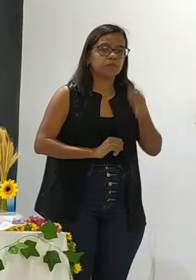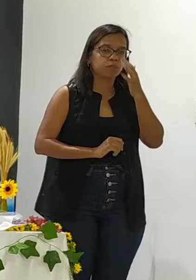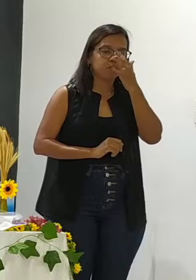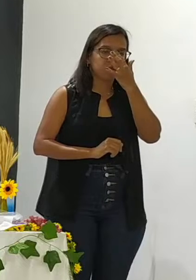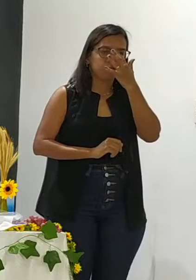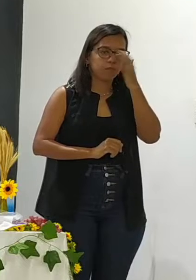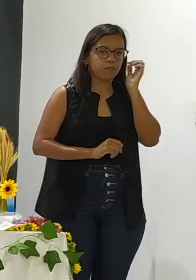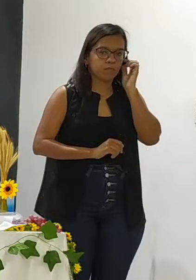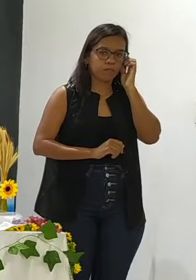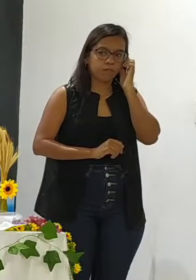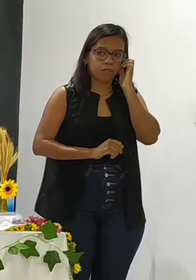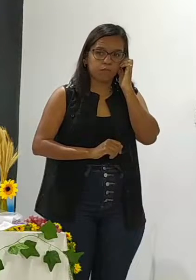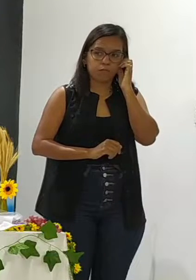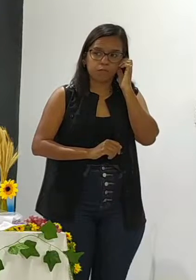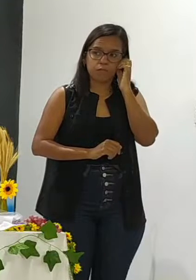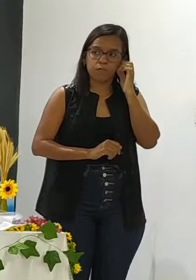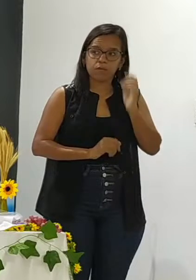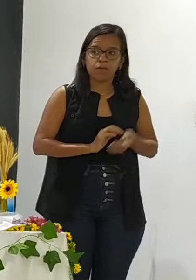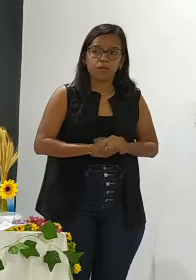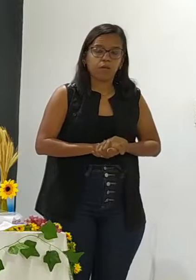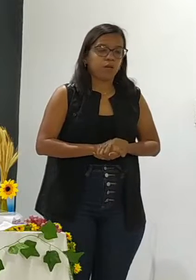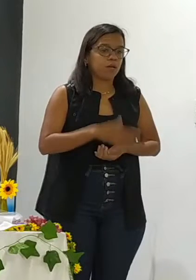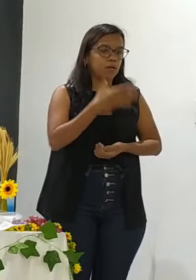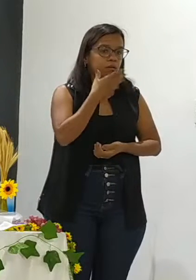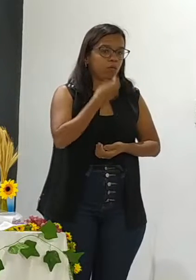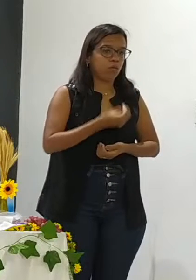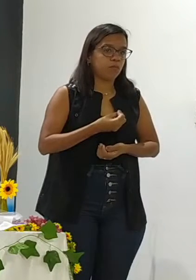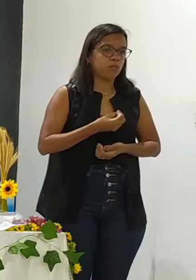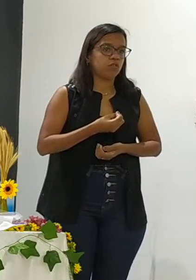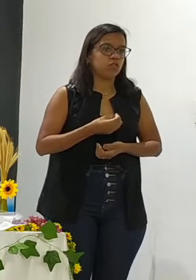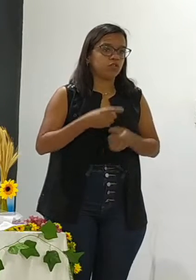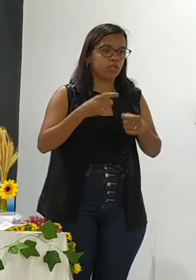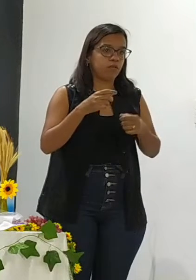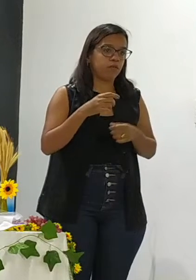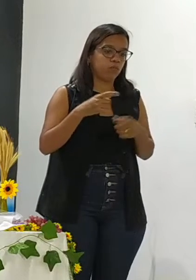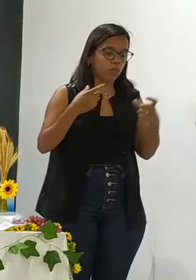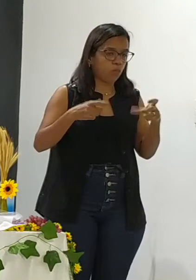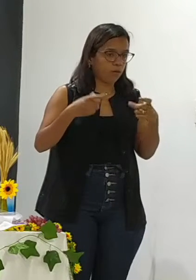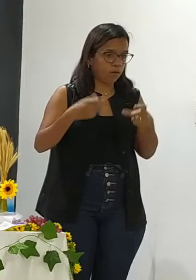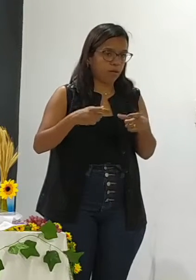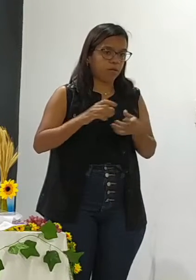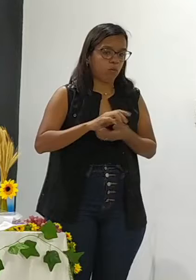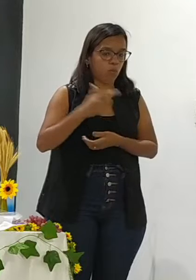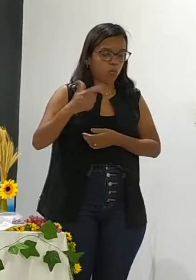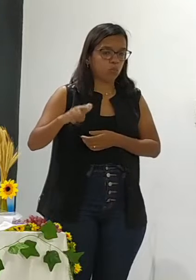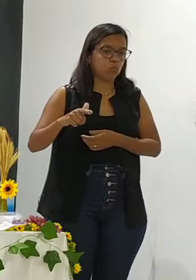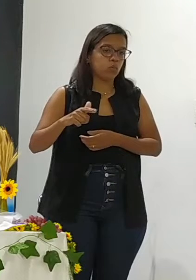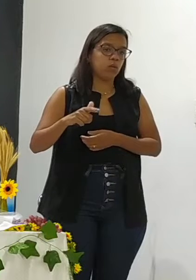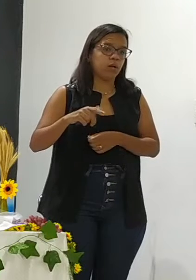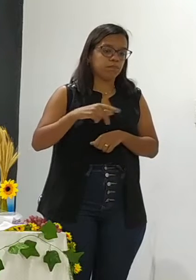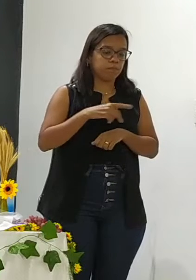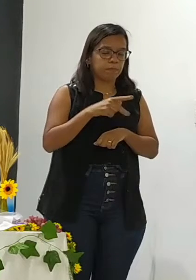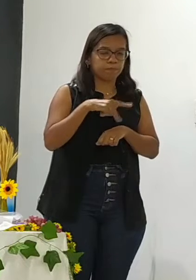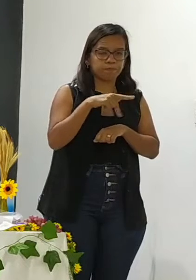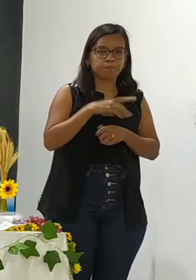Malom, ele estava numa terra estrangeira, irmãos, mas com certeza, Malom, ele